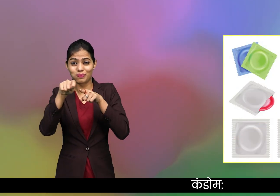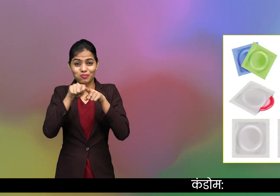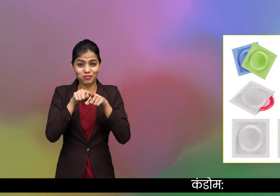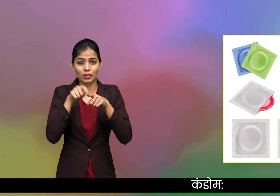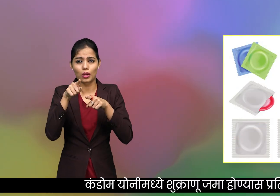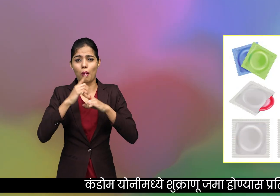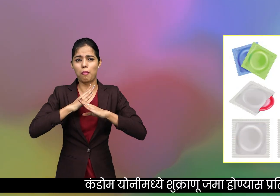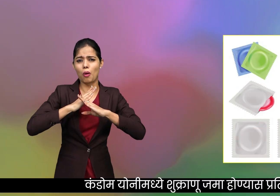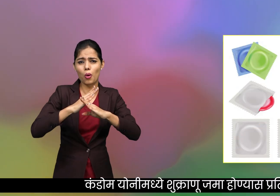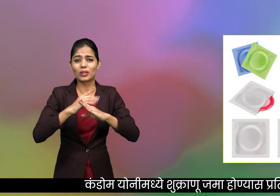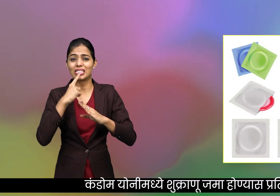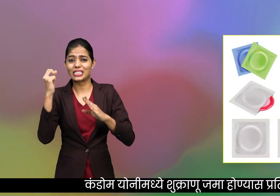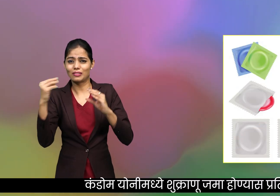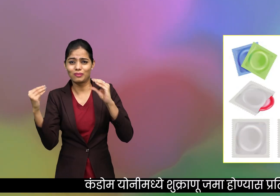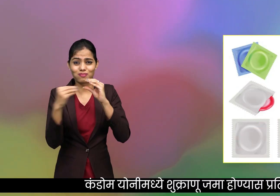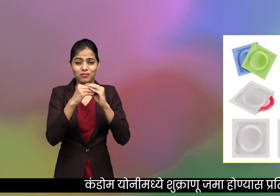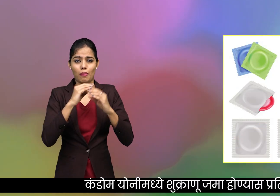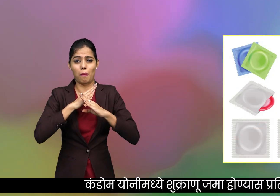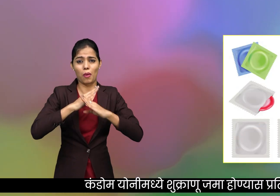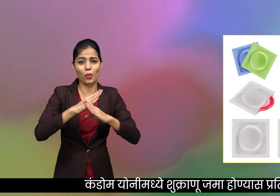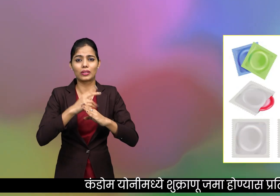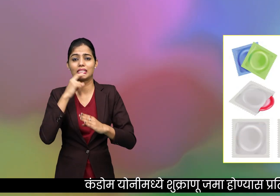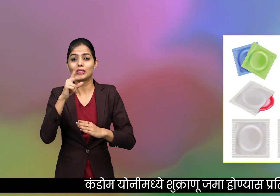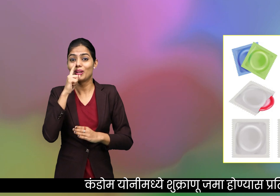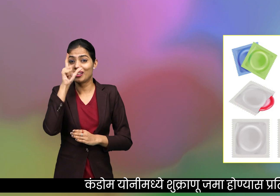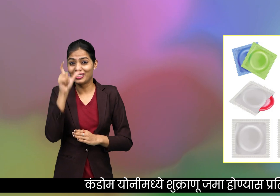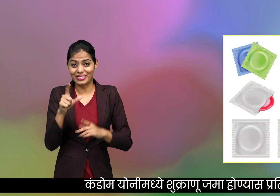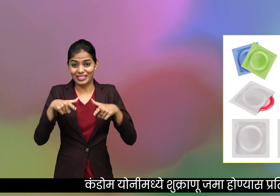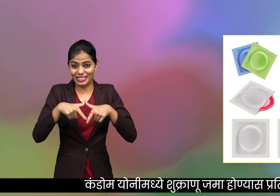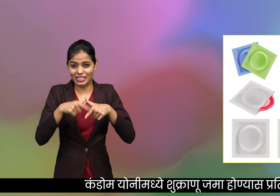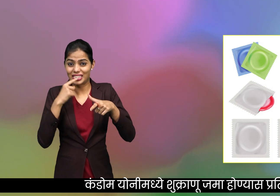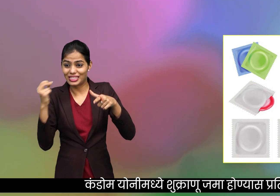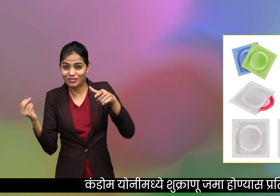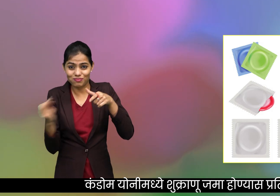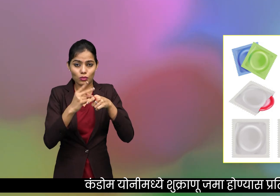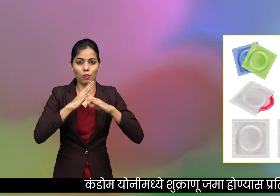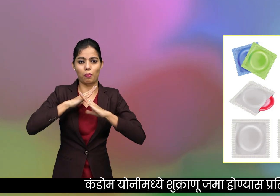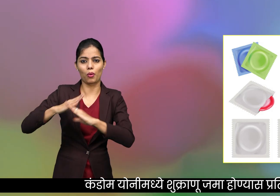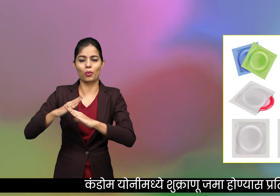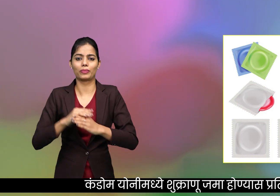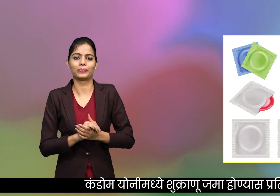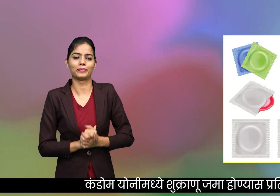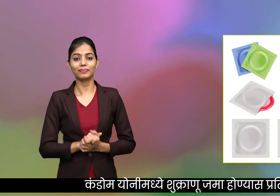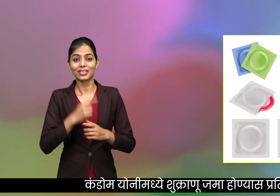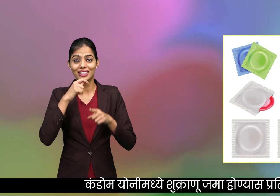कंडोम. कंडोम योनीमध्ये शुक्राणू जमा होण्यास प्रतिबंध करते.